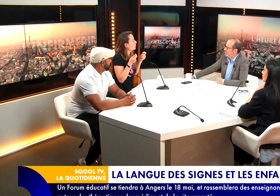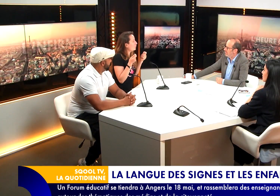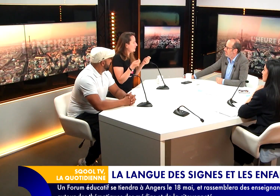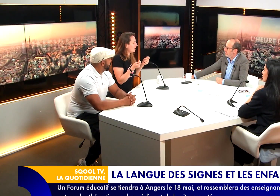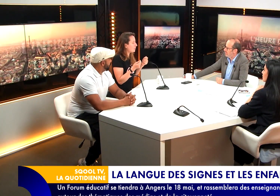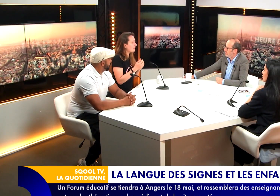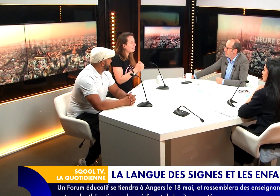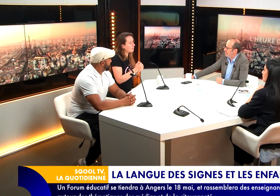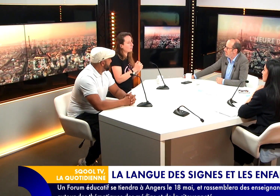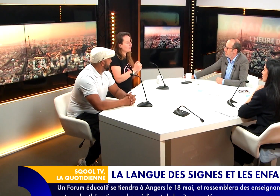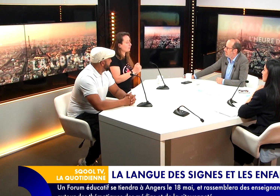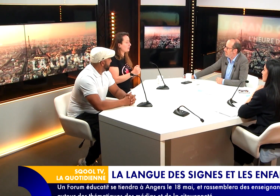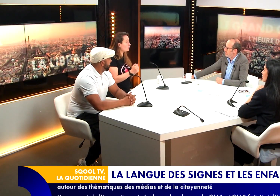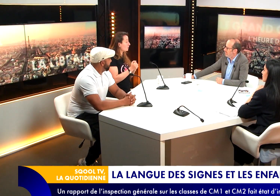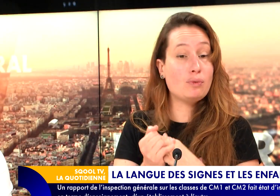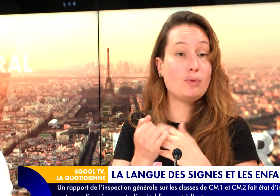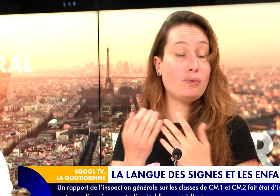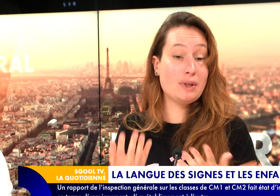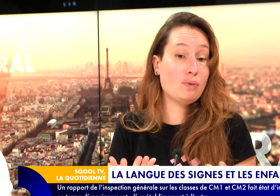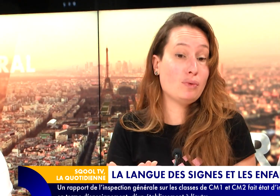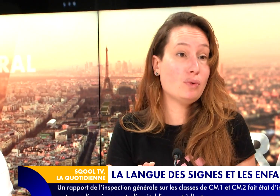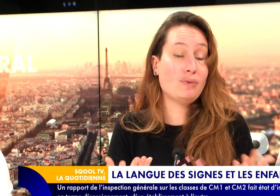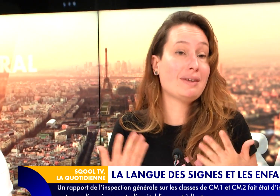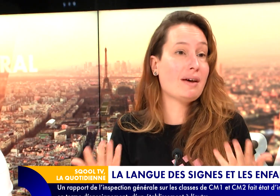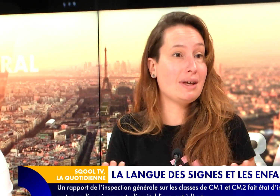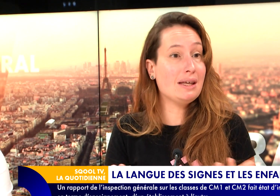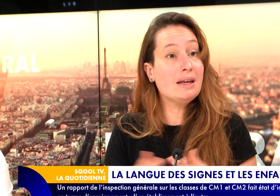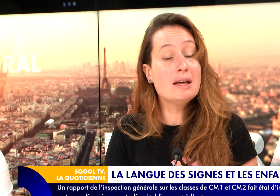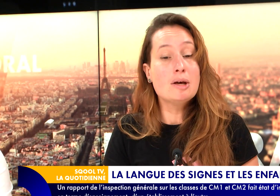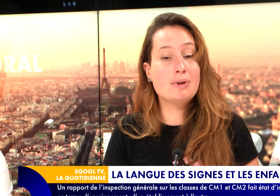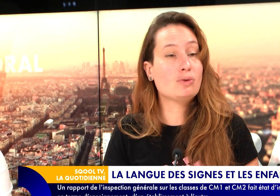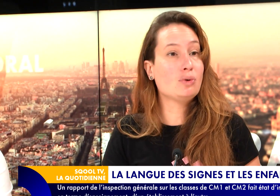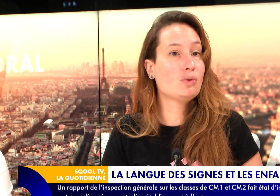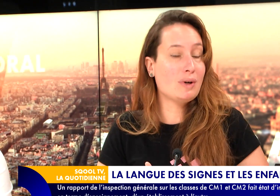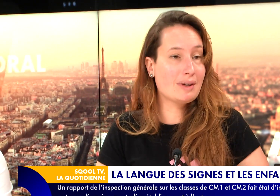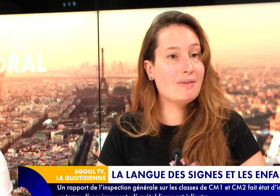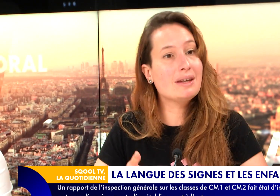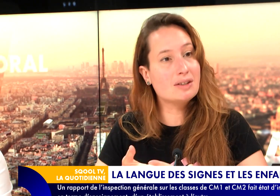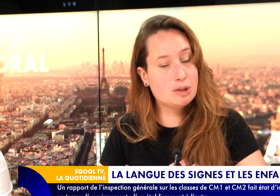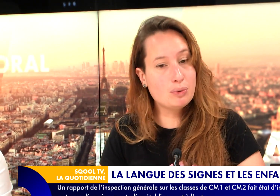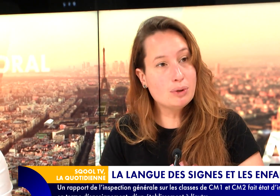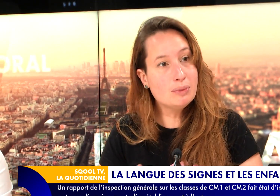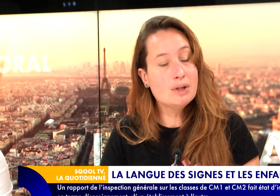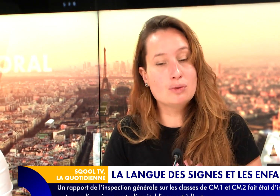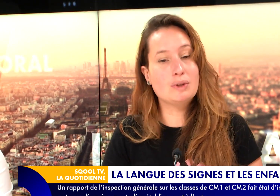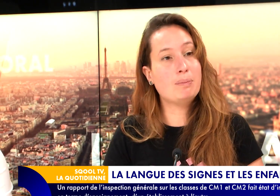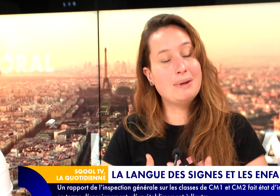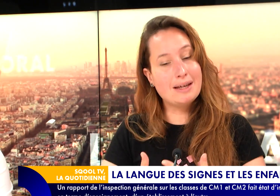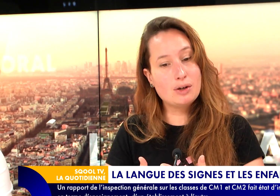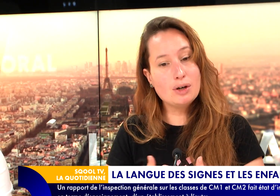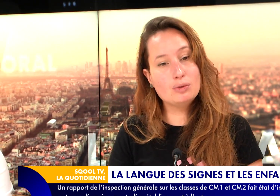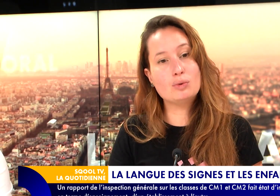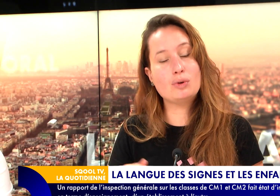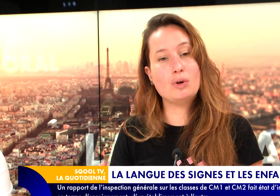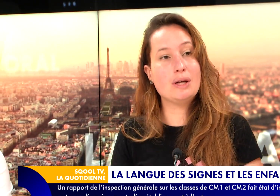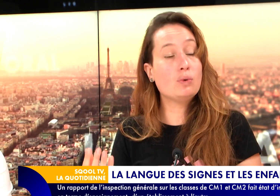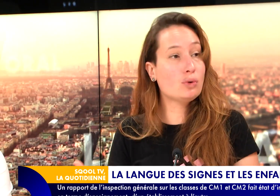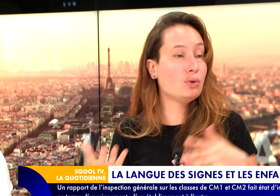donne envie. Après, il y a les professionnels sourds qu'il faut faire travailler parce qu'ils ont un travail et un diplôme, sont des pédagogues. Donc, les cours se